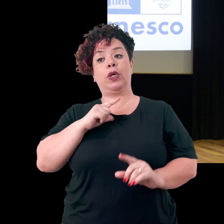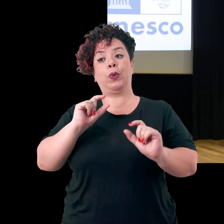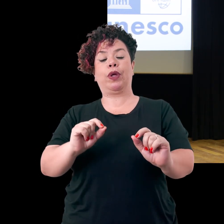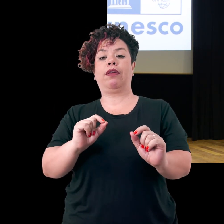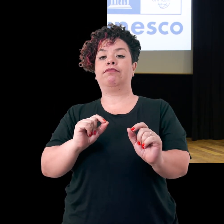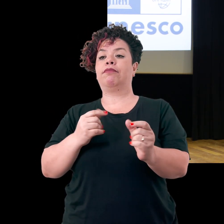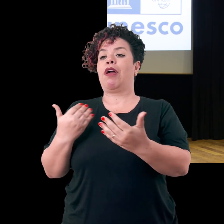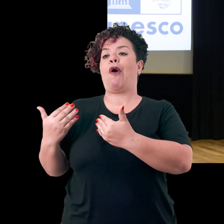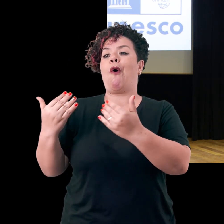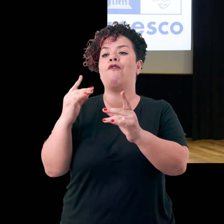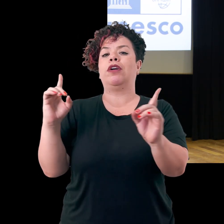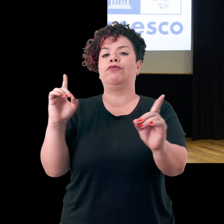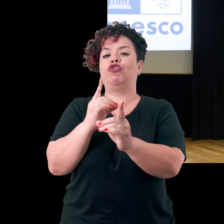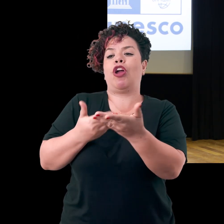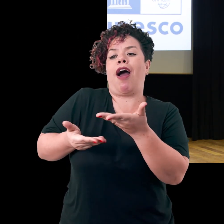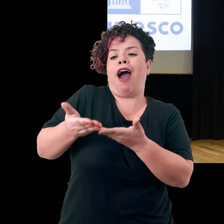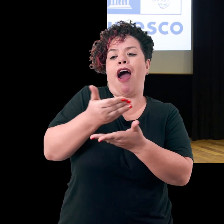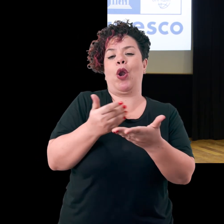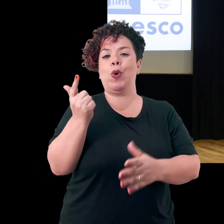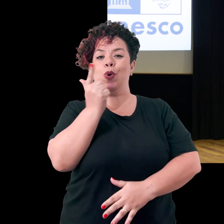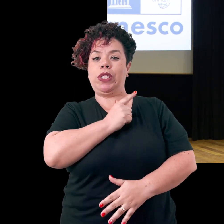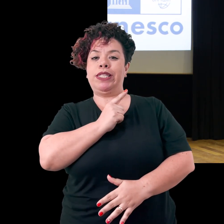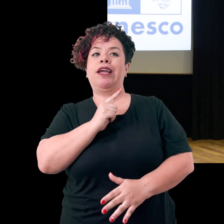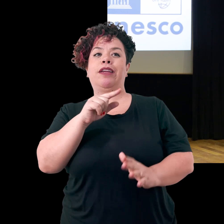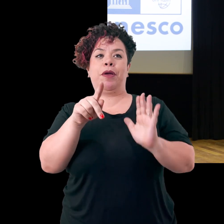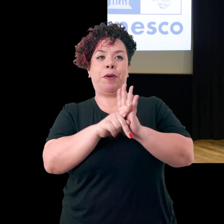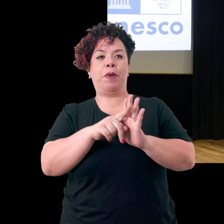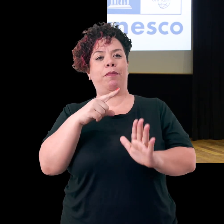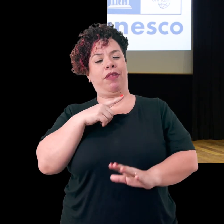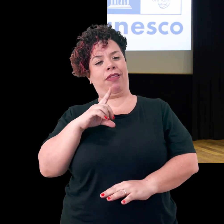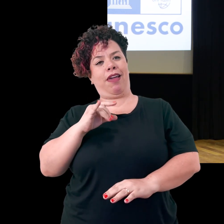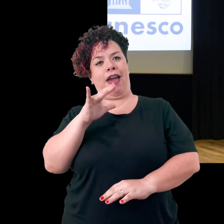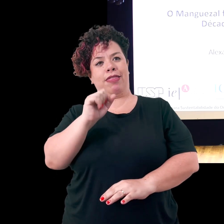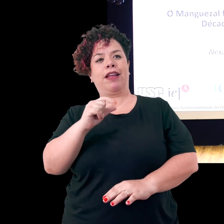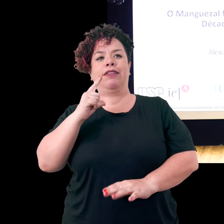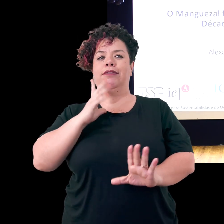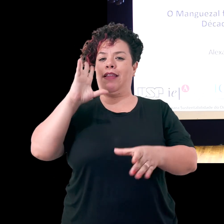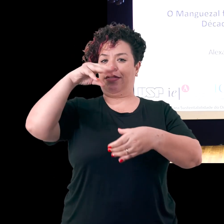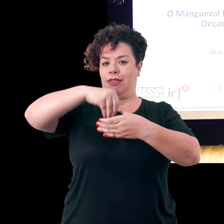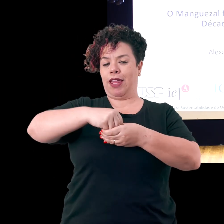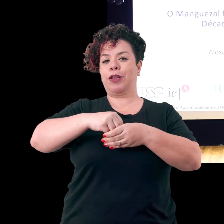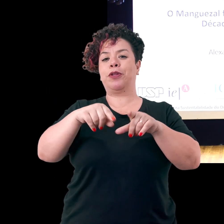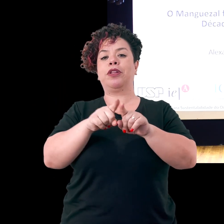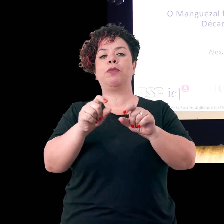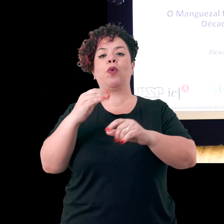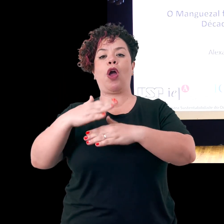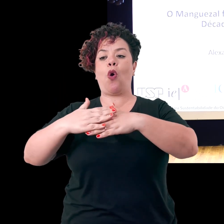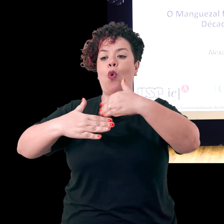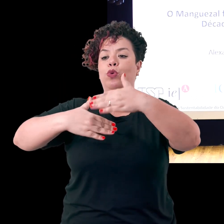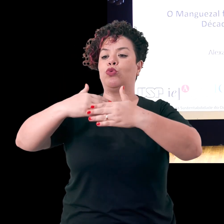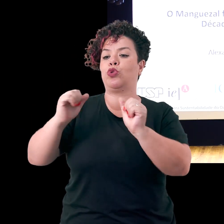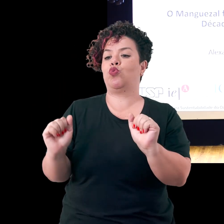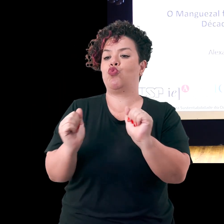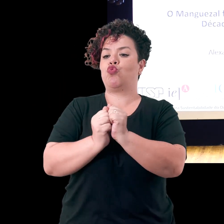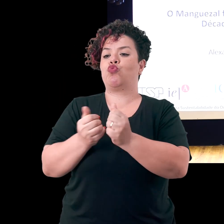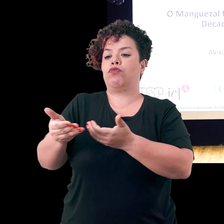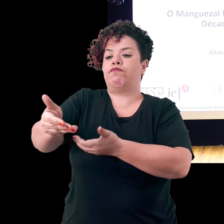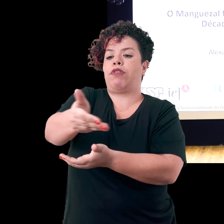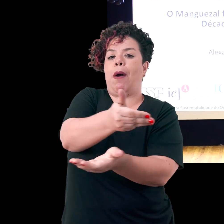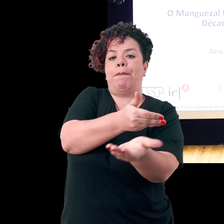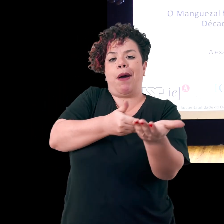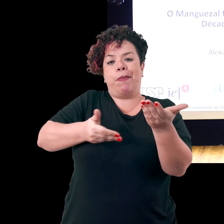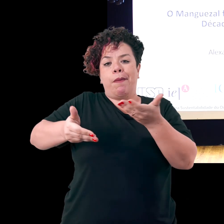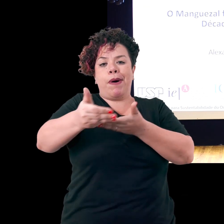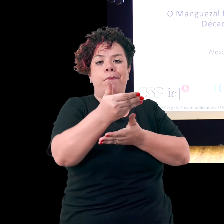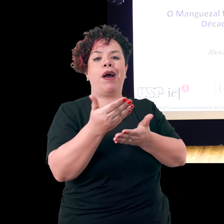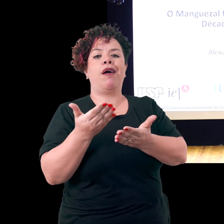base no diálogo. Tá? E a década tem isso na sua raiz, a co-construção, o diálogo,